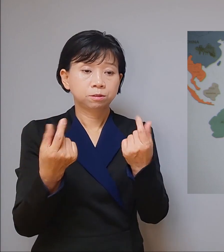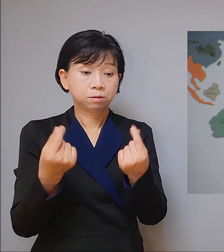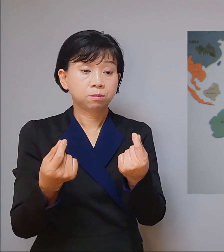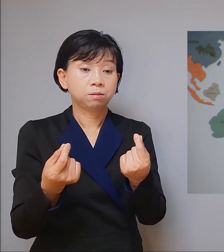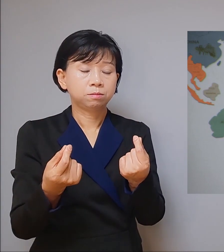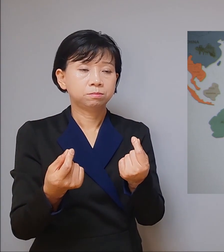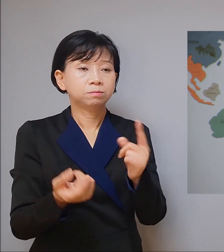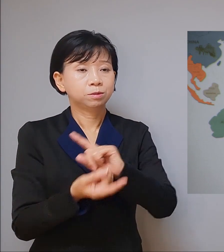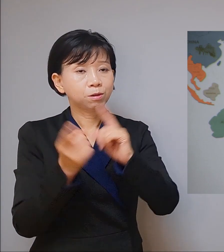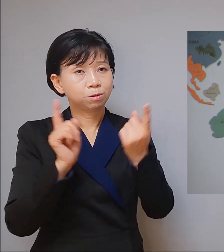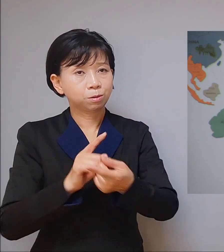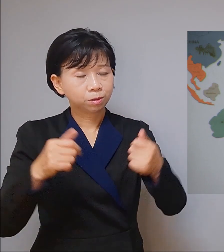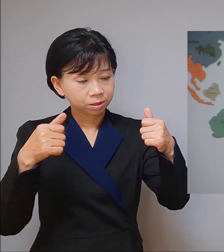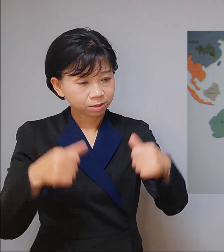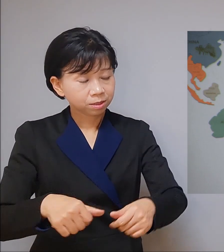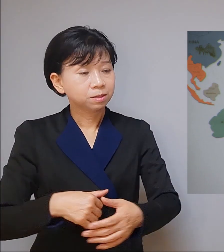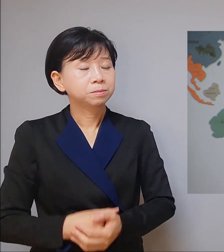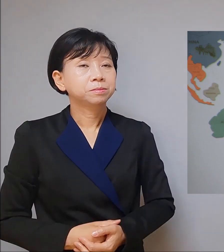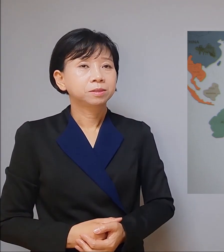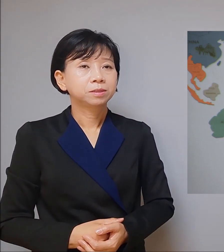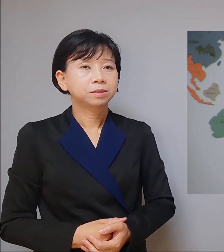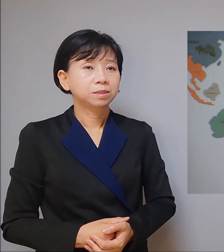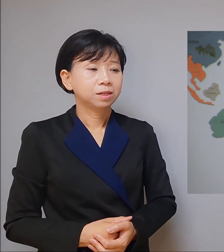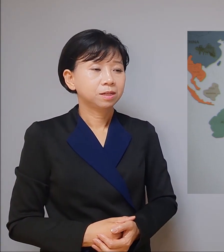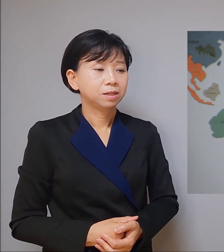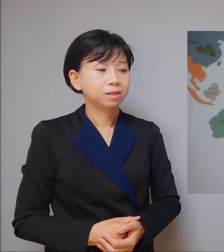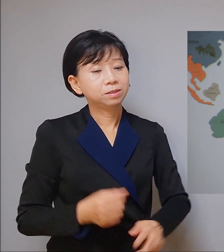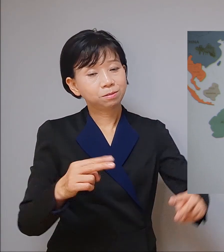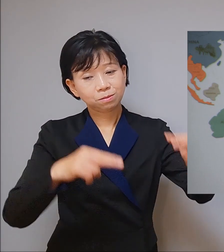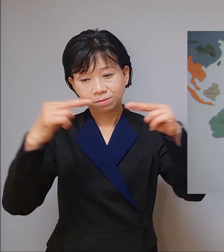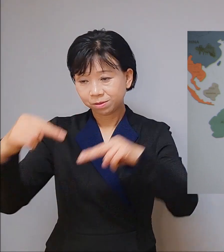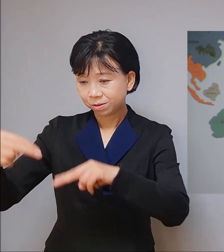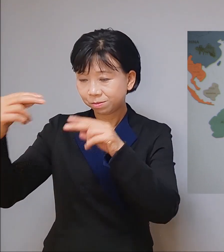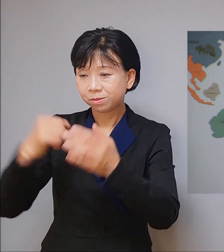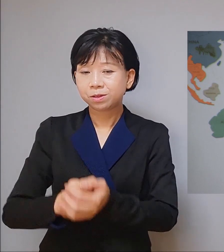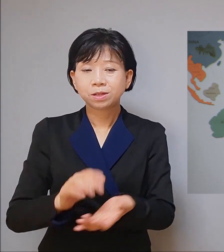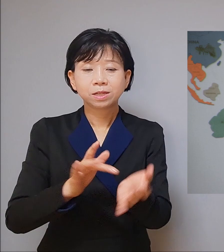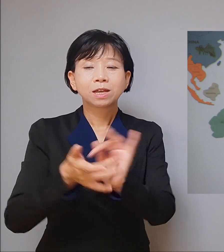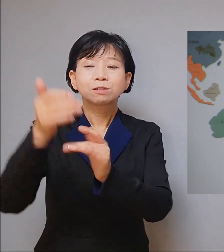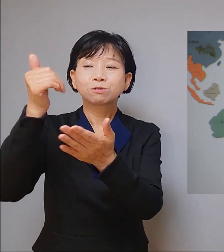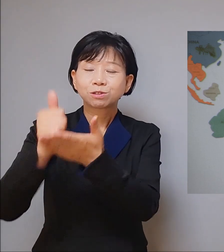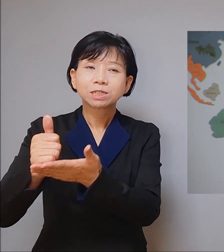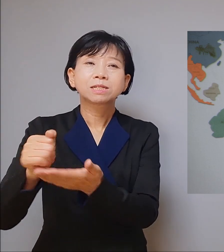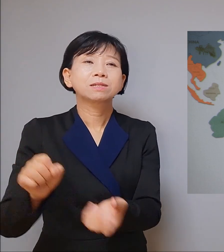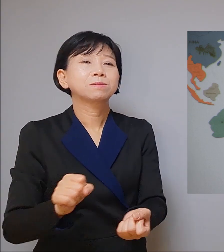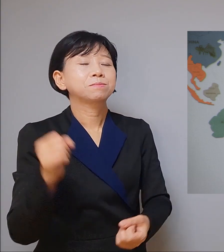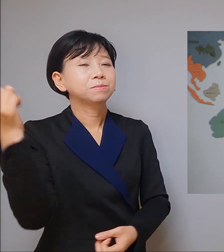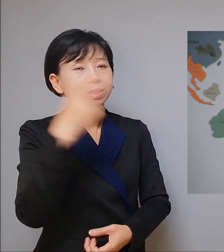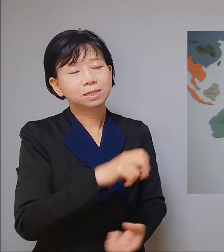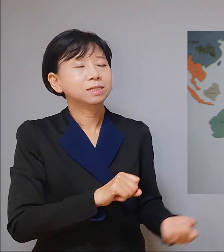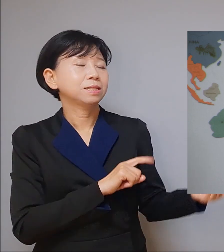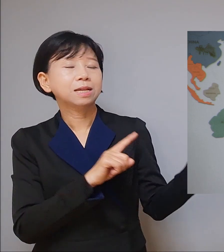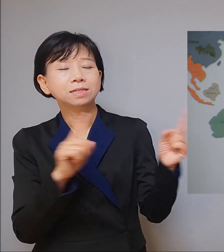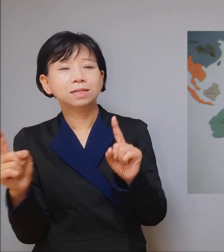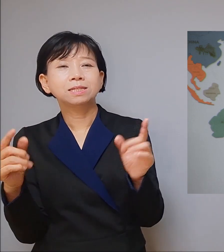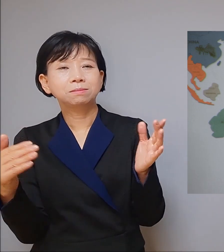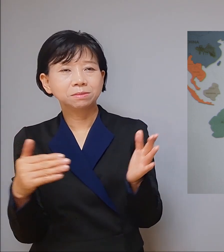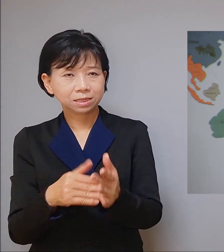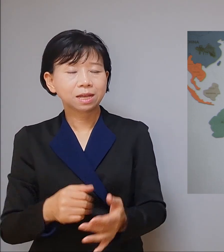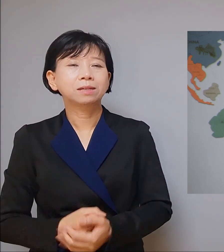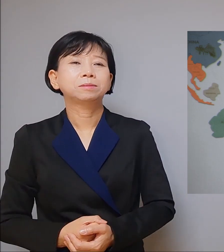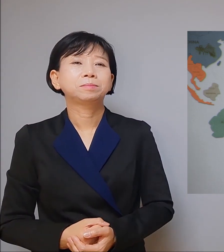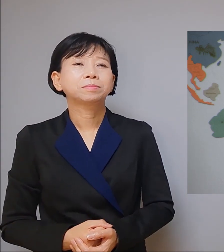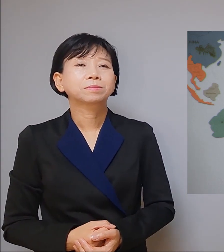인사를 한번 해봤으면 좋겠습니다. 네, 옆에 분들 앞뒤 분들 보시고 예수님 다시 사셨습니다. 예수님